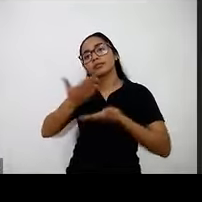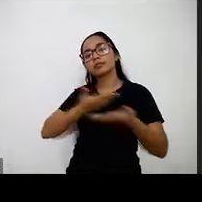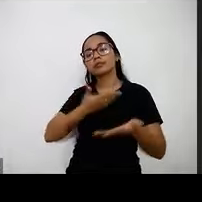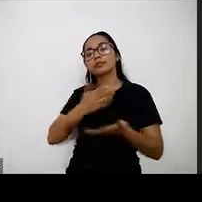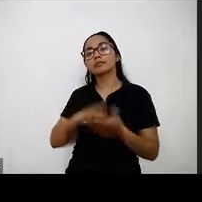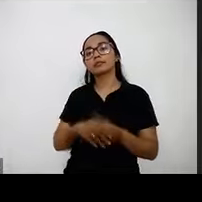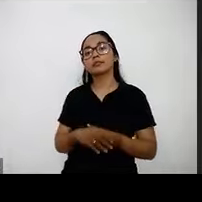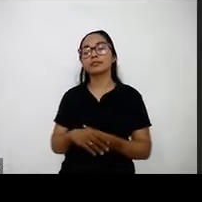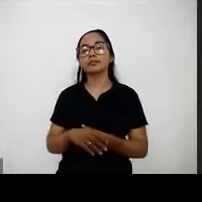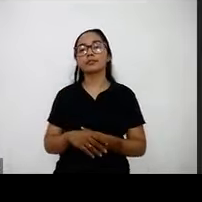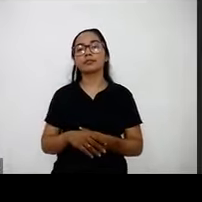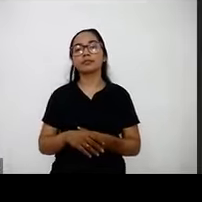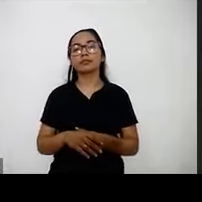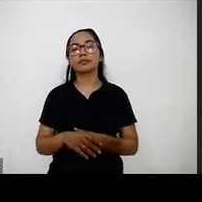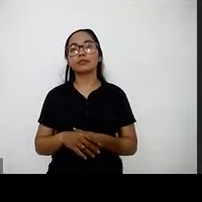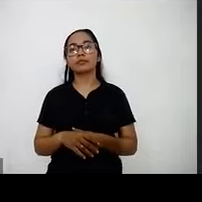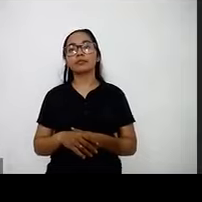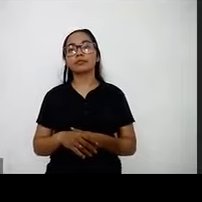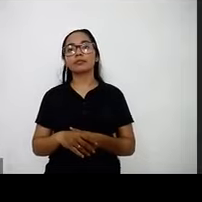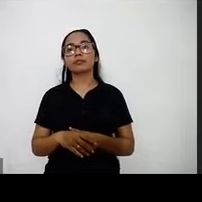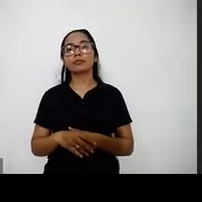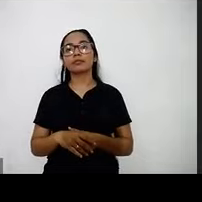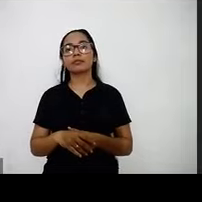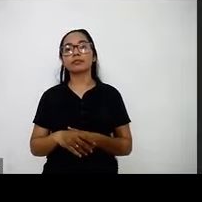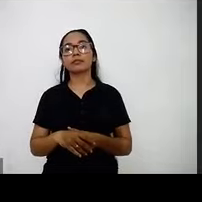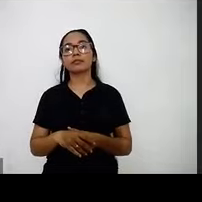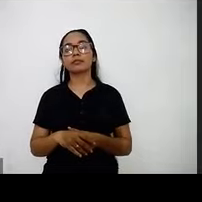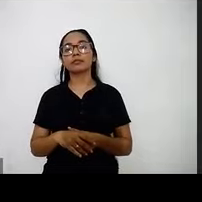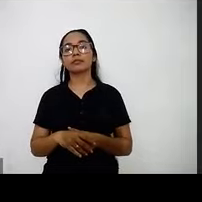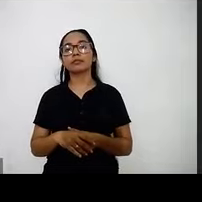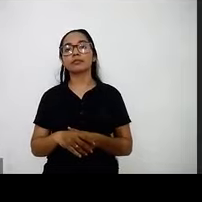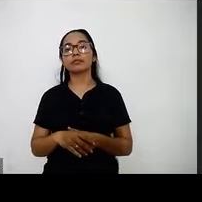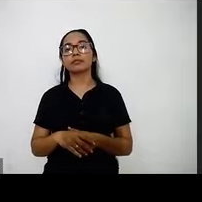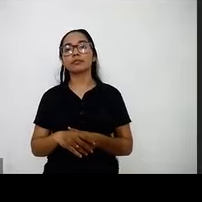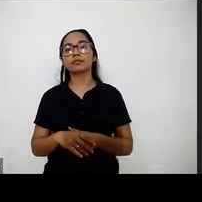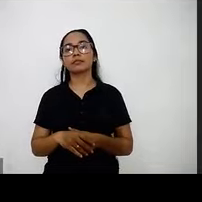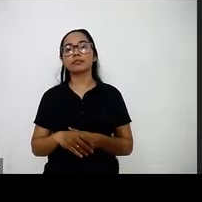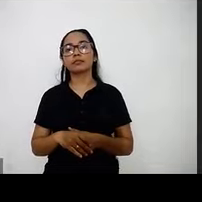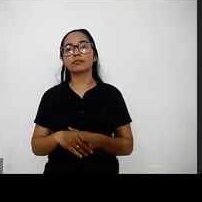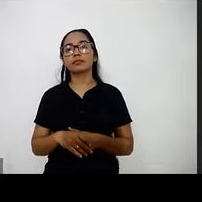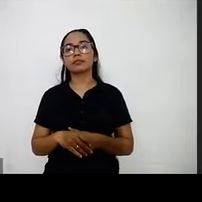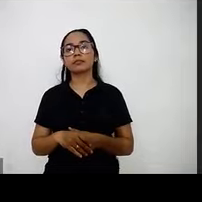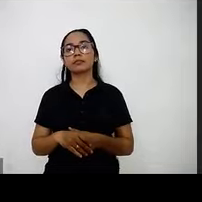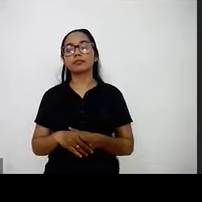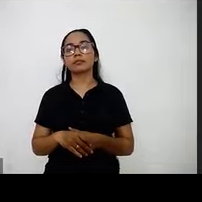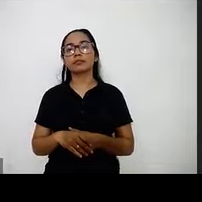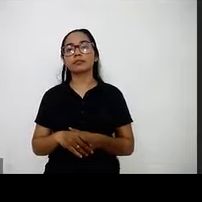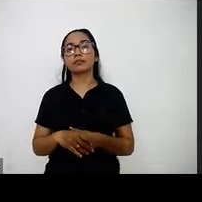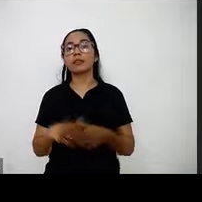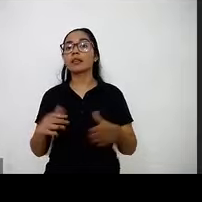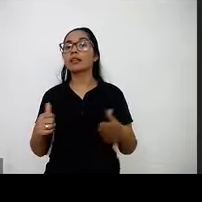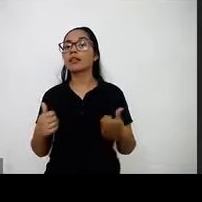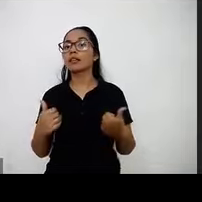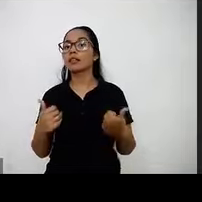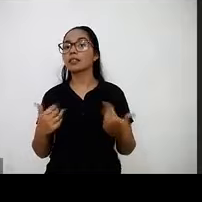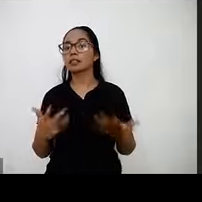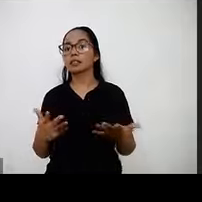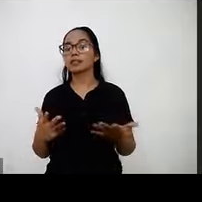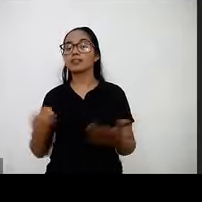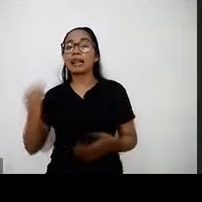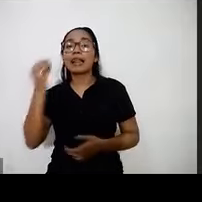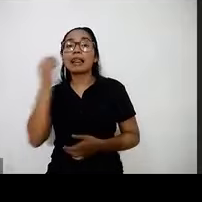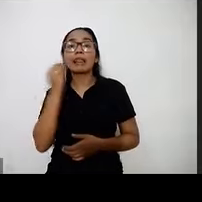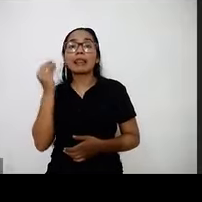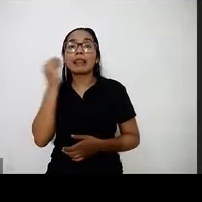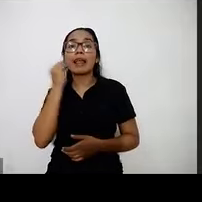política de assistência social, e assim, sucessivamente. Assim, a gente possa, né, pensar no processo de